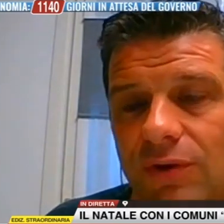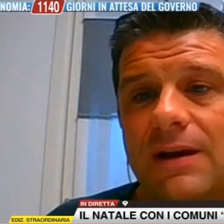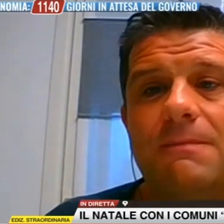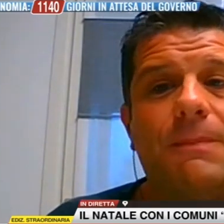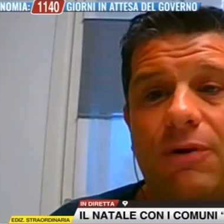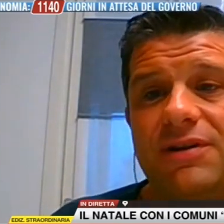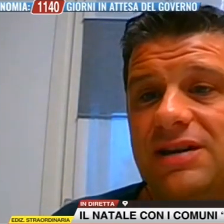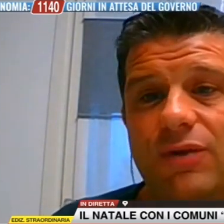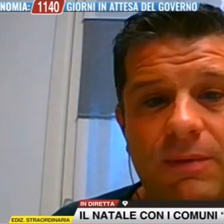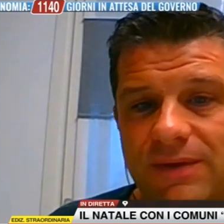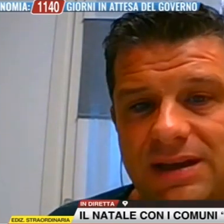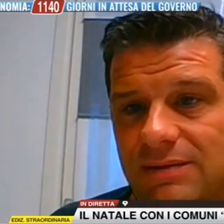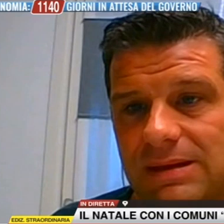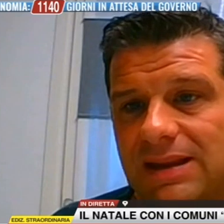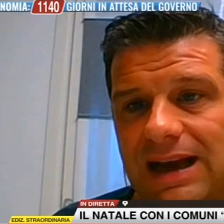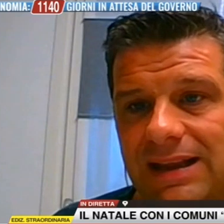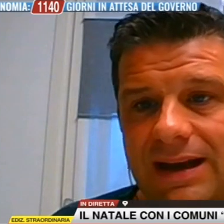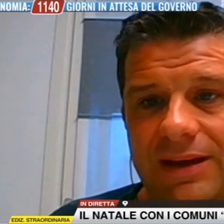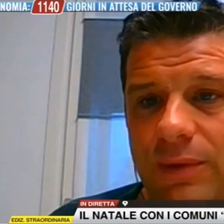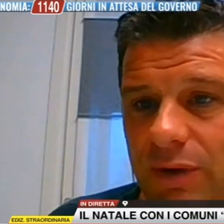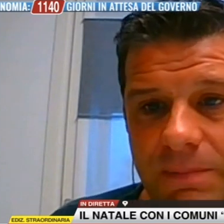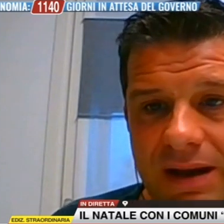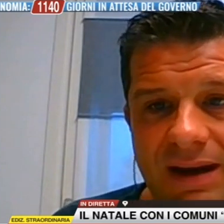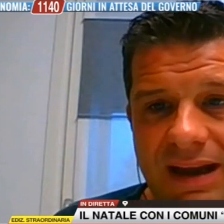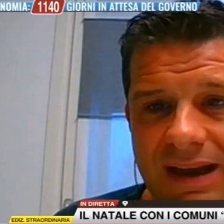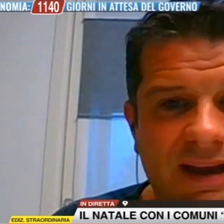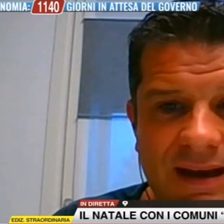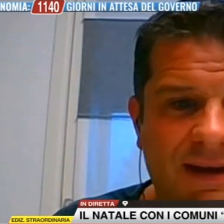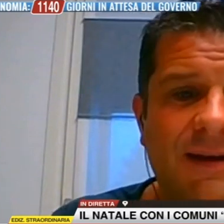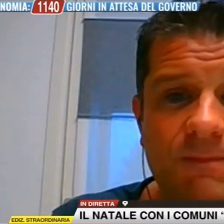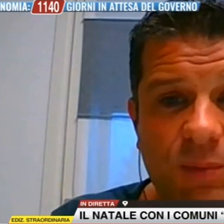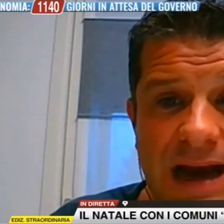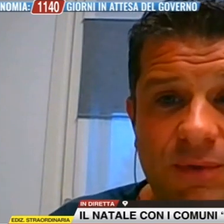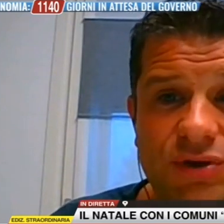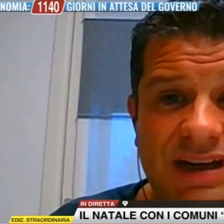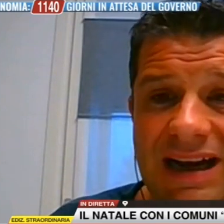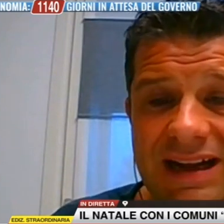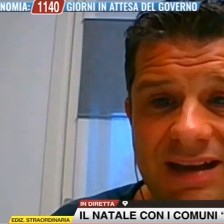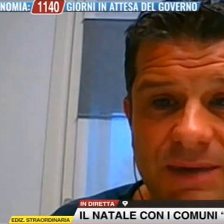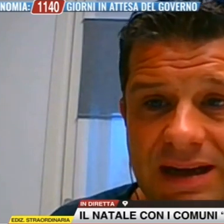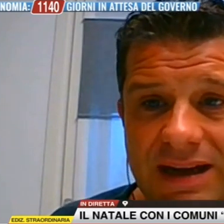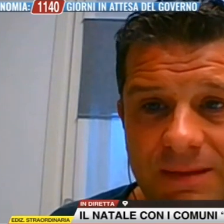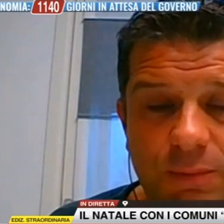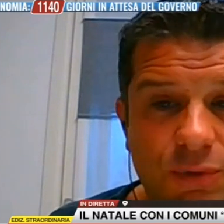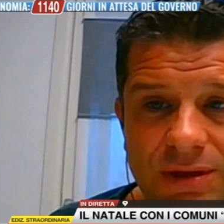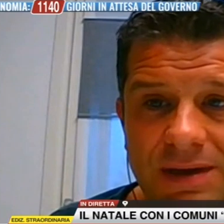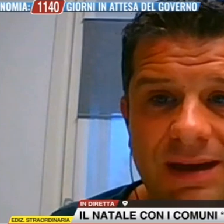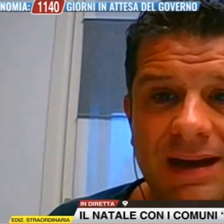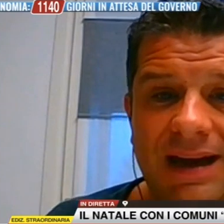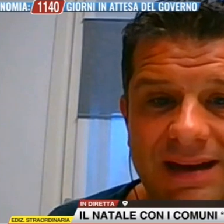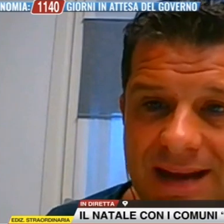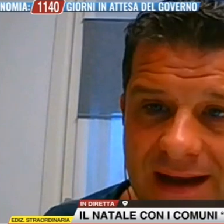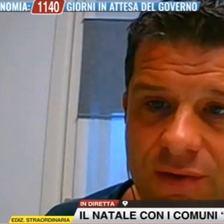bisogno, ma poi se vogliamo vincere questa battaglia dobbiamo capire che dobbiamo cercare di rimanere il più